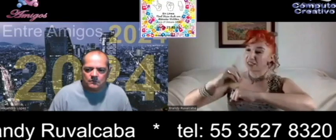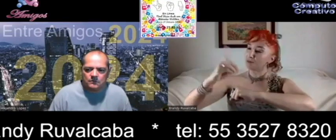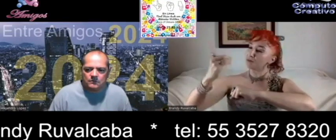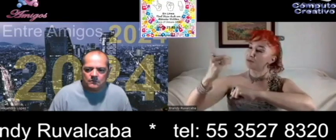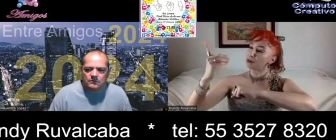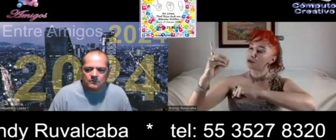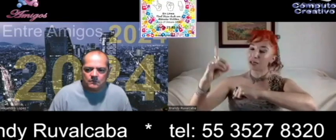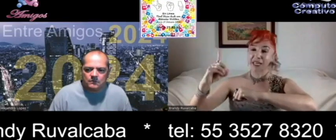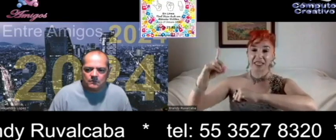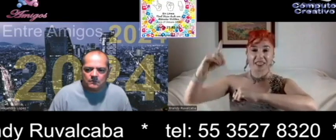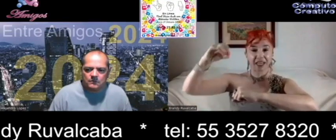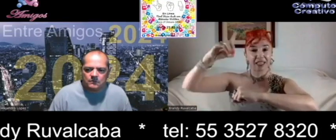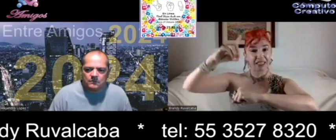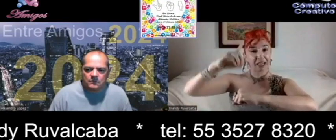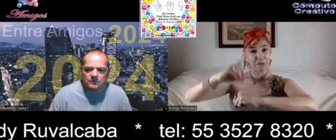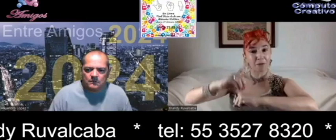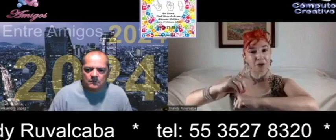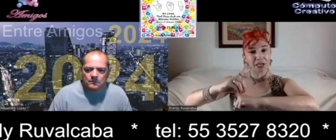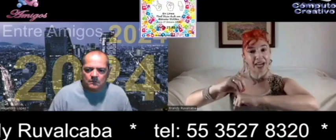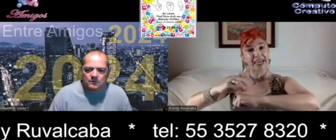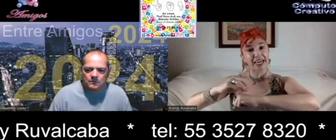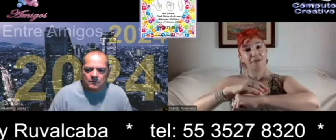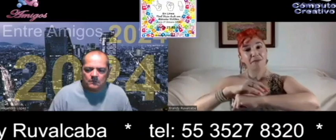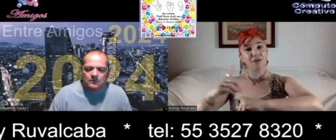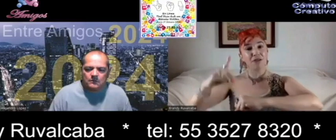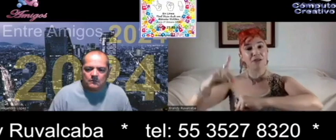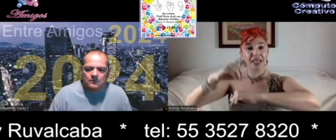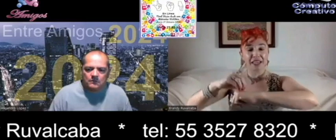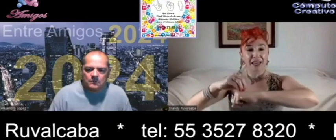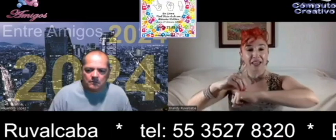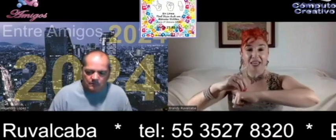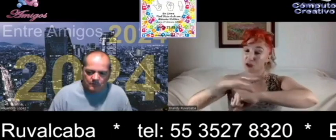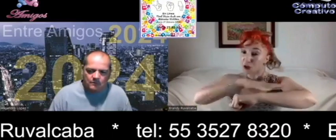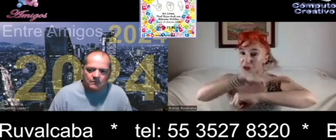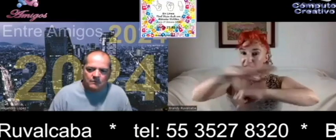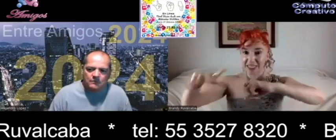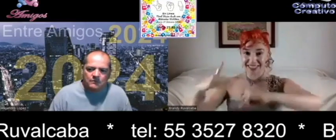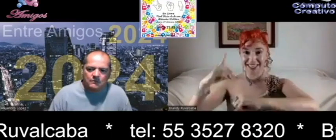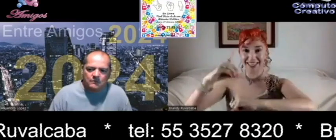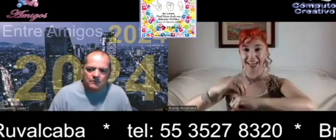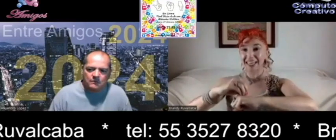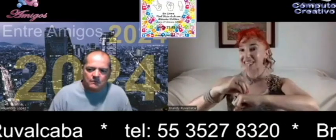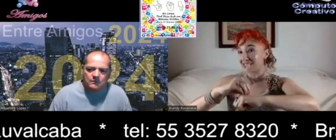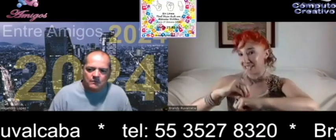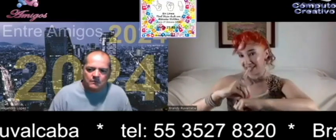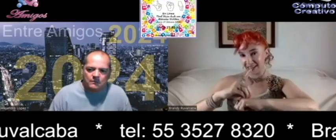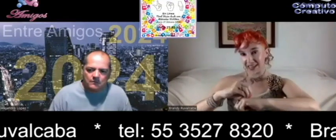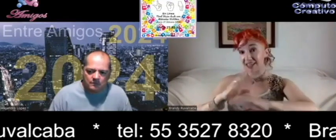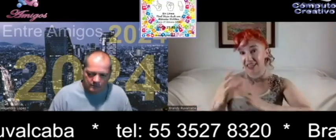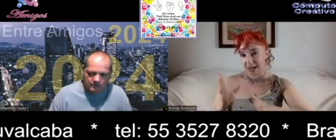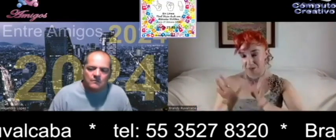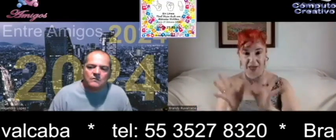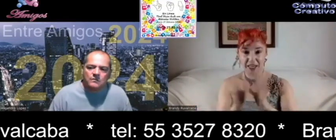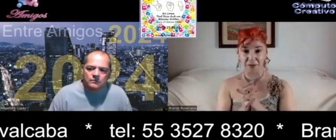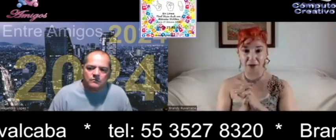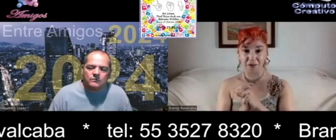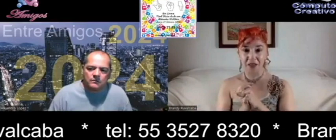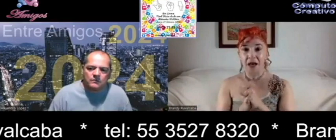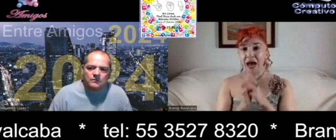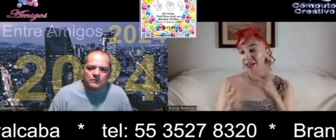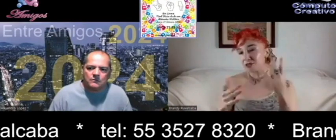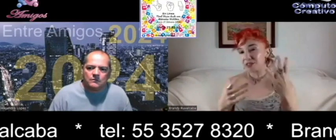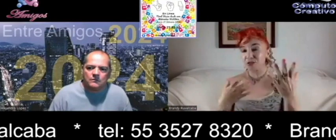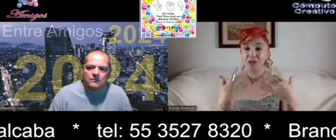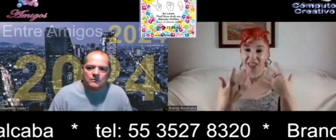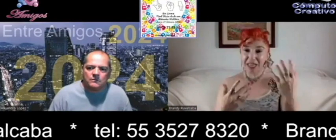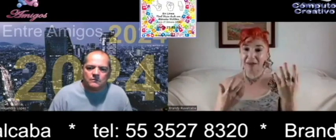yo la hago aquí, es decir, mi mano derecha se apoya en la mano izquierda y toda esta seña es la seña de día, por ejemplo.